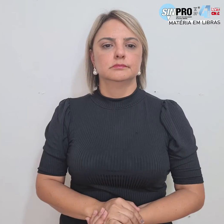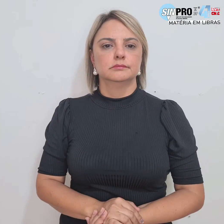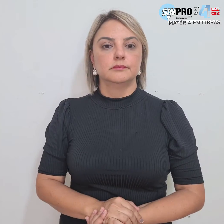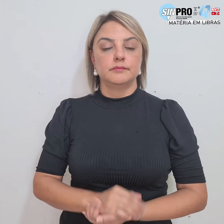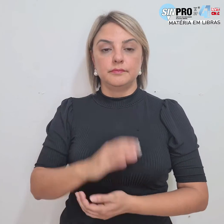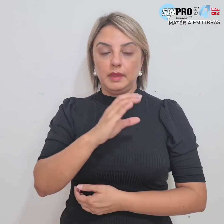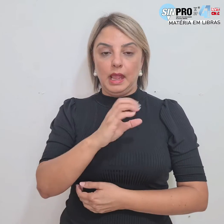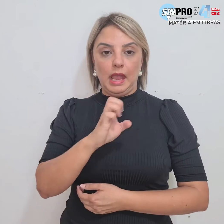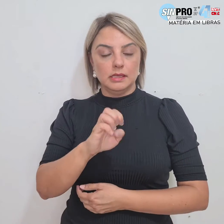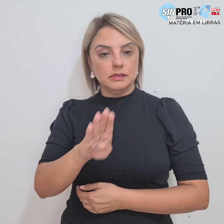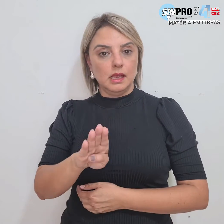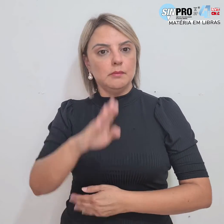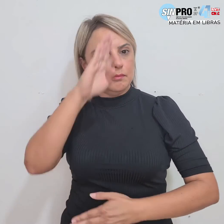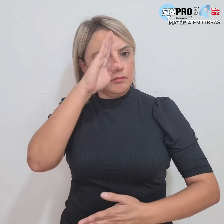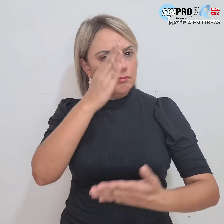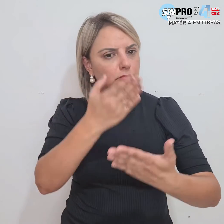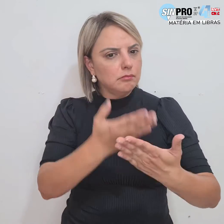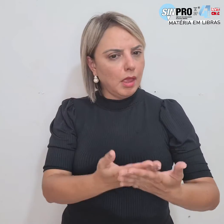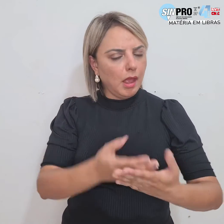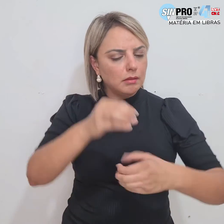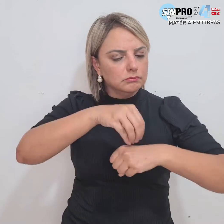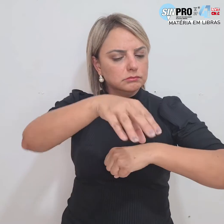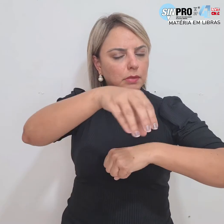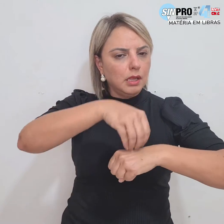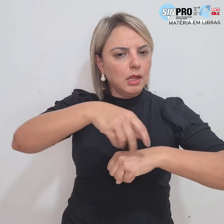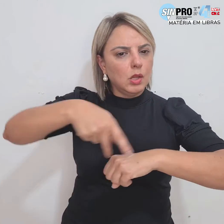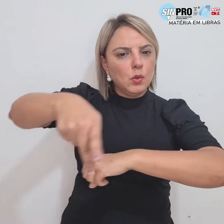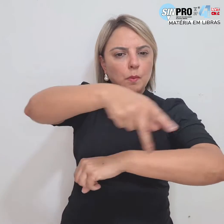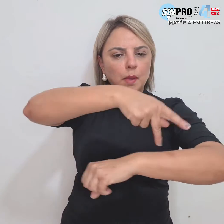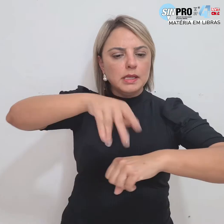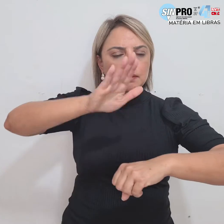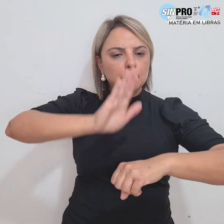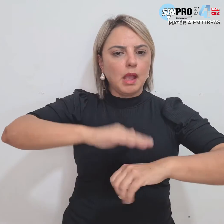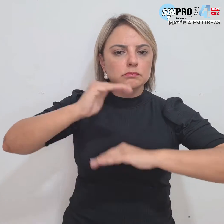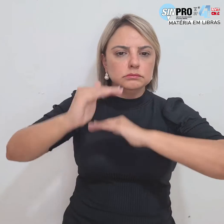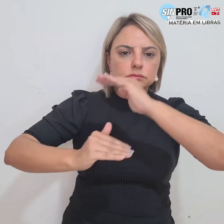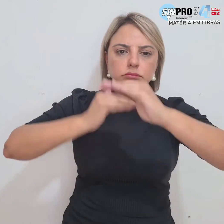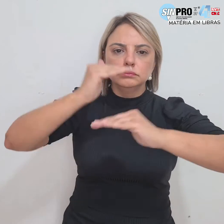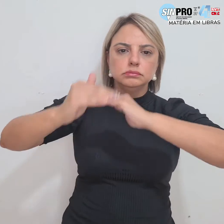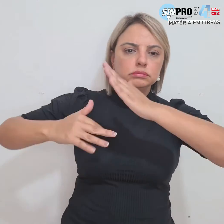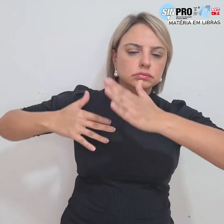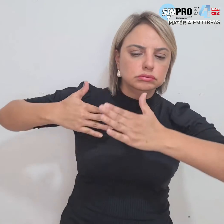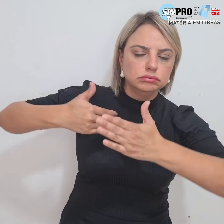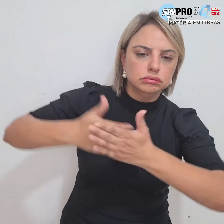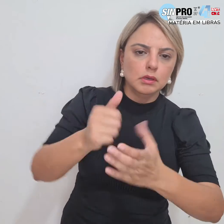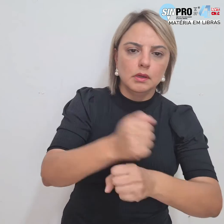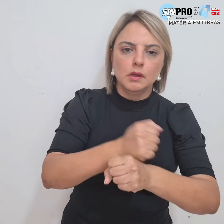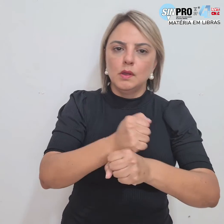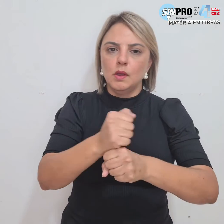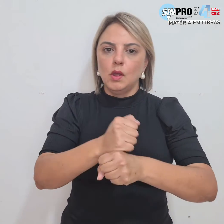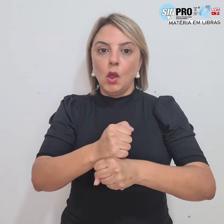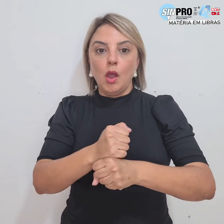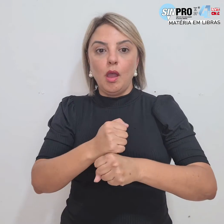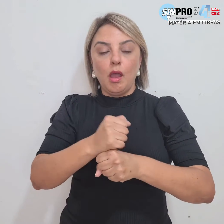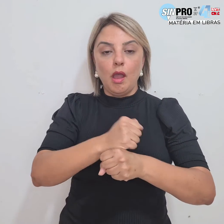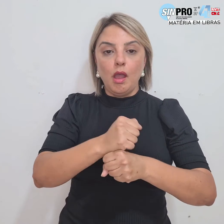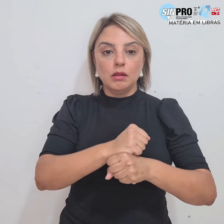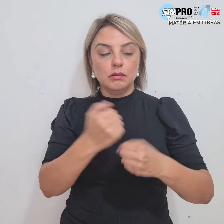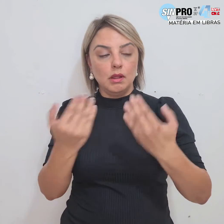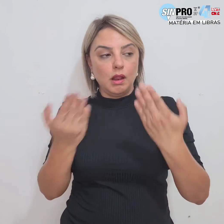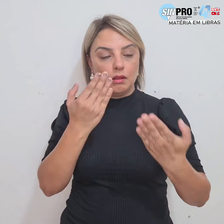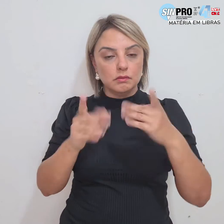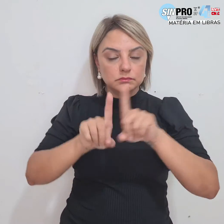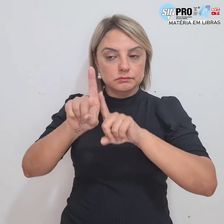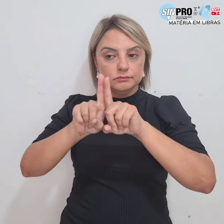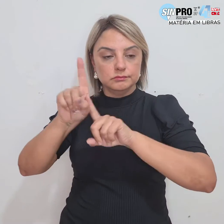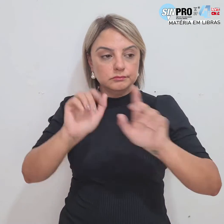Brasil A SEB é reconhecidamente uma das distribuidoras do país que mais evoluiu nos últimos anos em relação aos